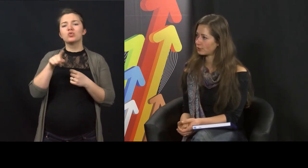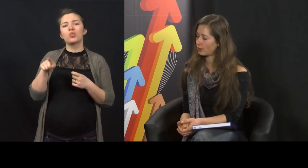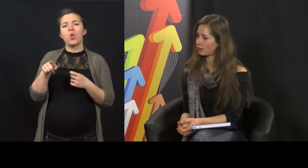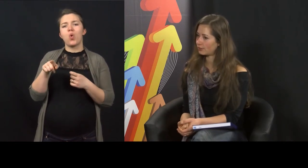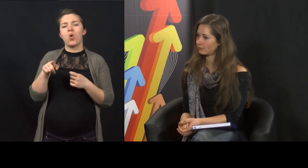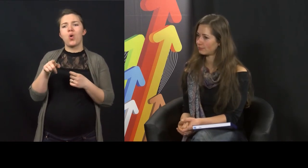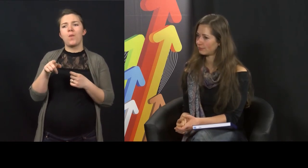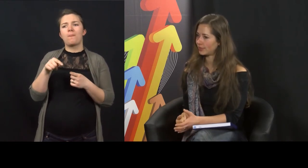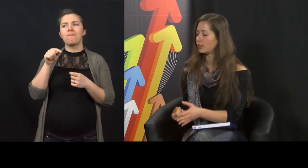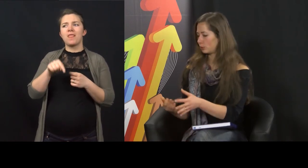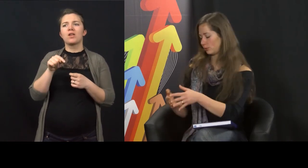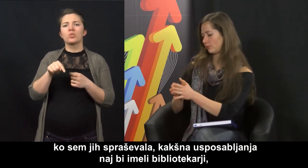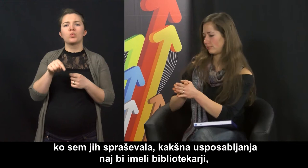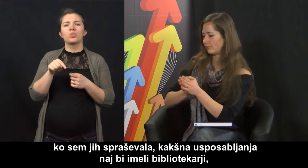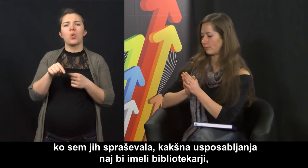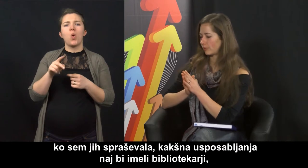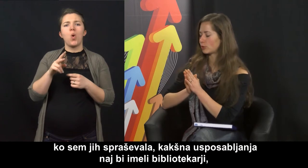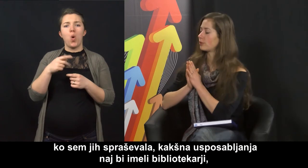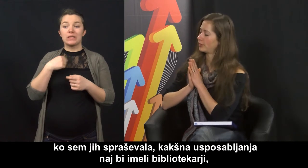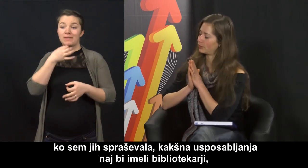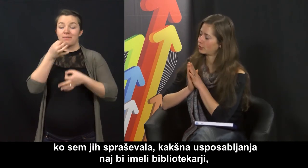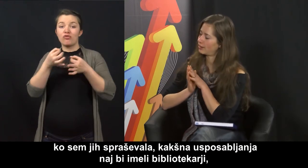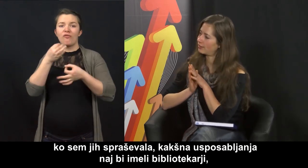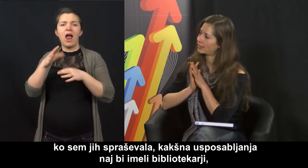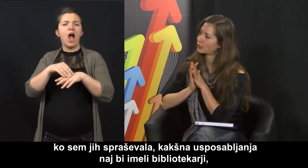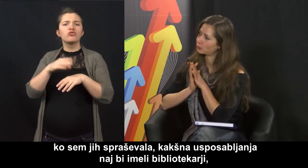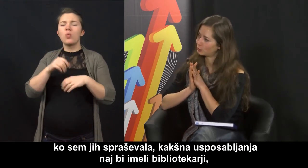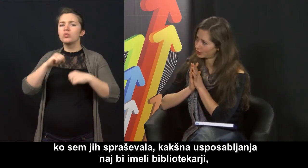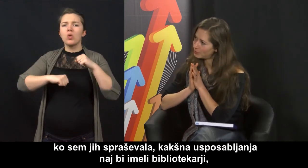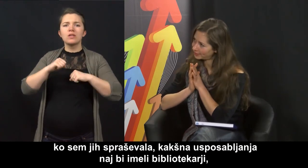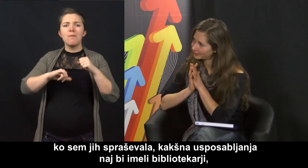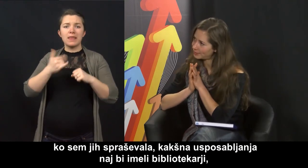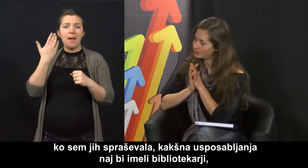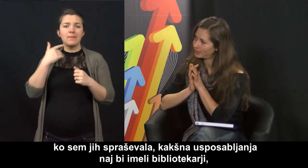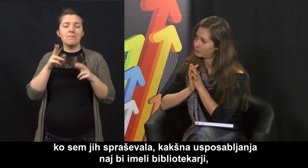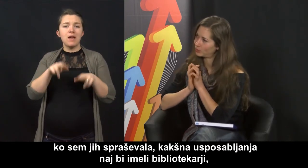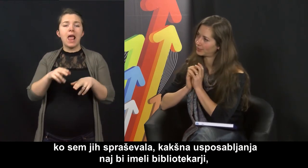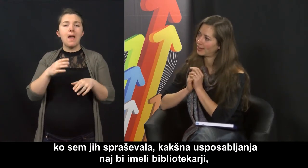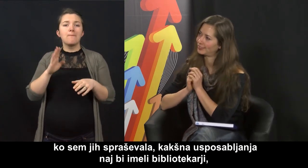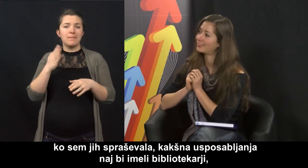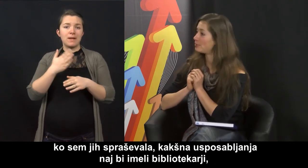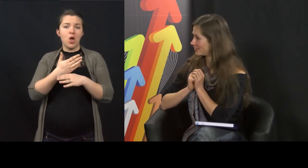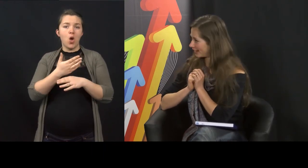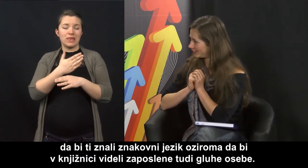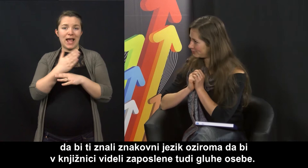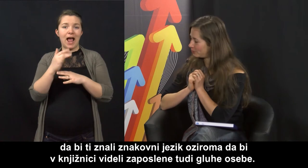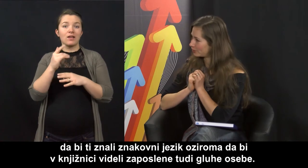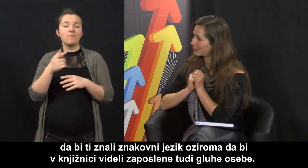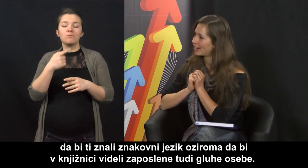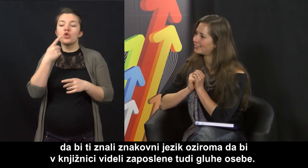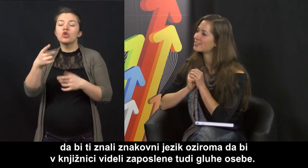Želeli so to, ko sem jih spraševala, kakšno usposabljanje naj bi imeli bibliotekarji, da bi